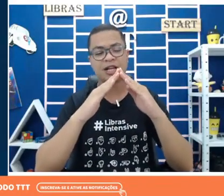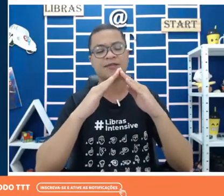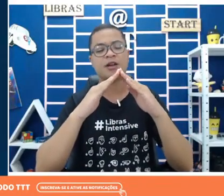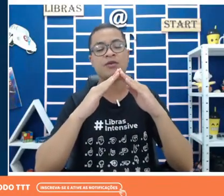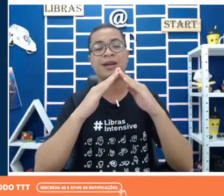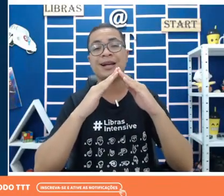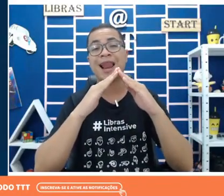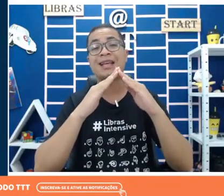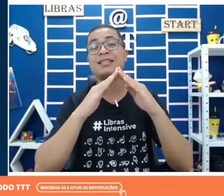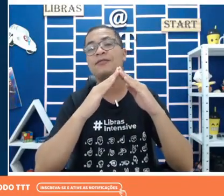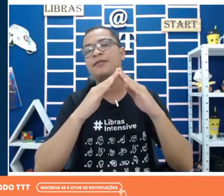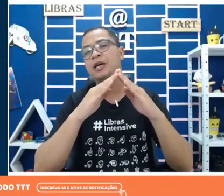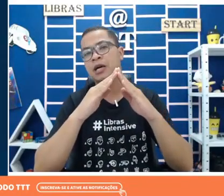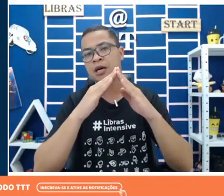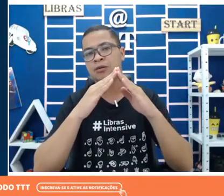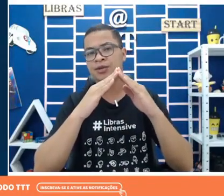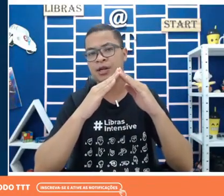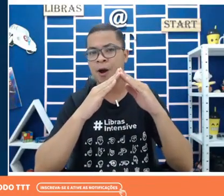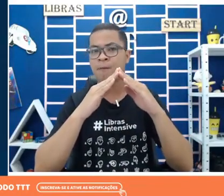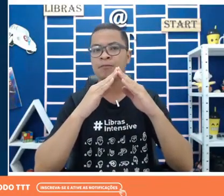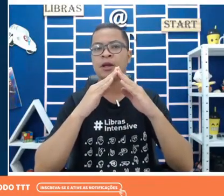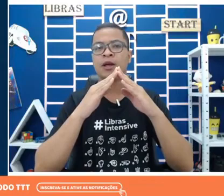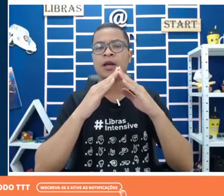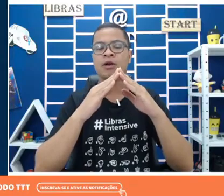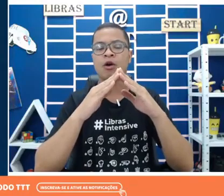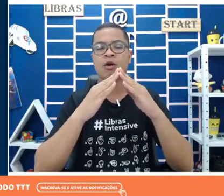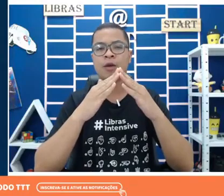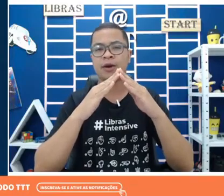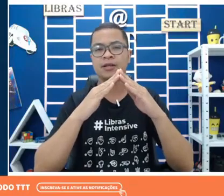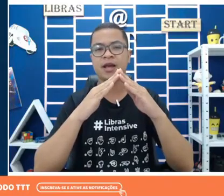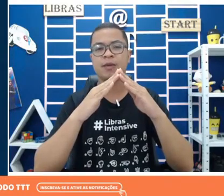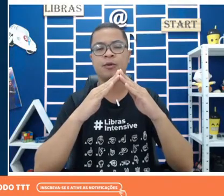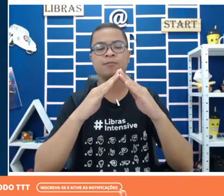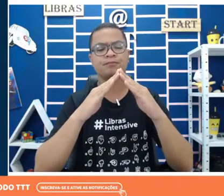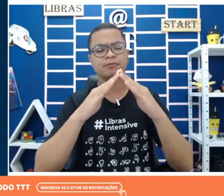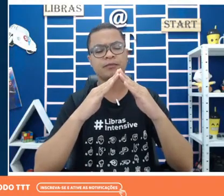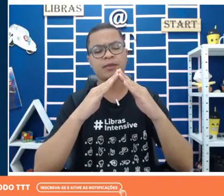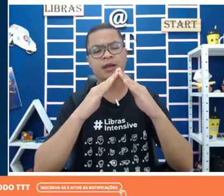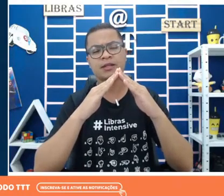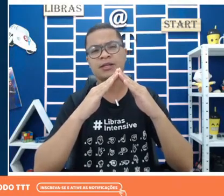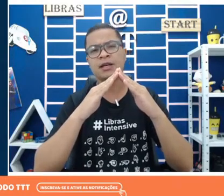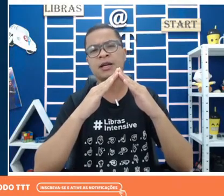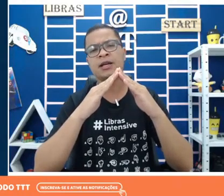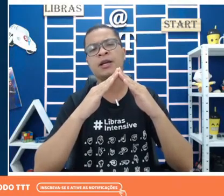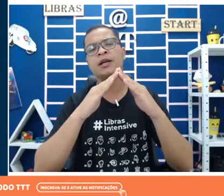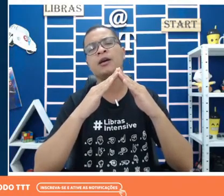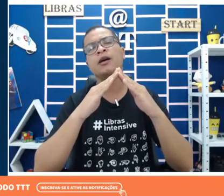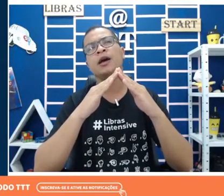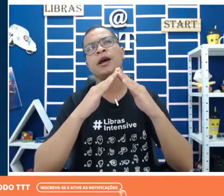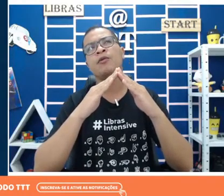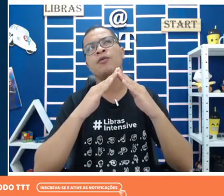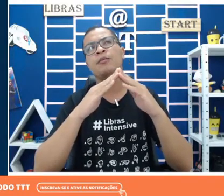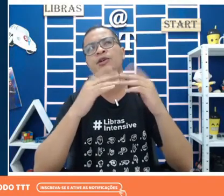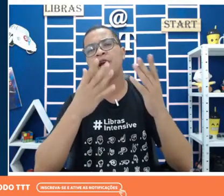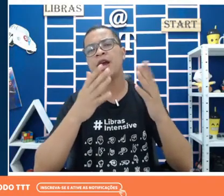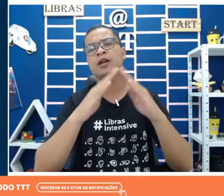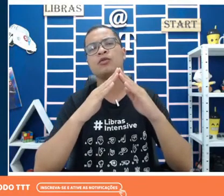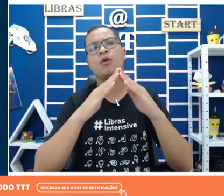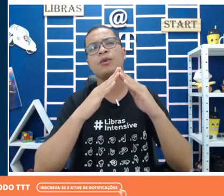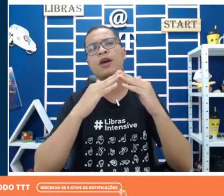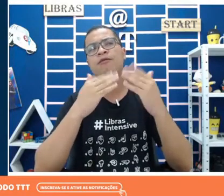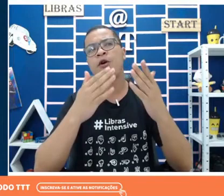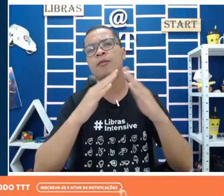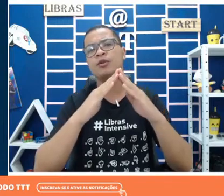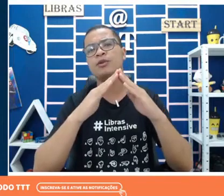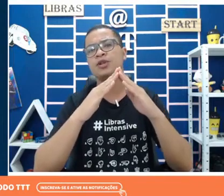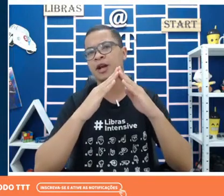chama de classificador? Ele classifica o sinal. Ele coloca, por exemplo, se é um objeto,